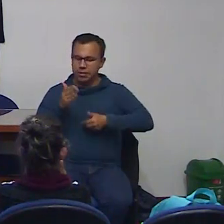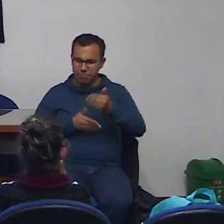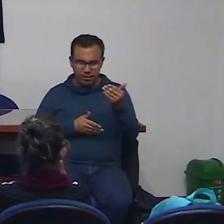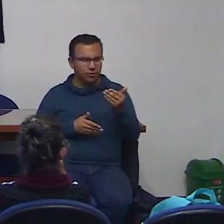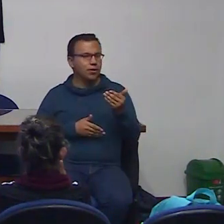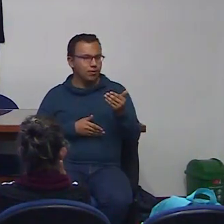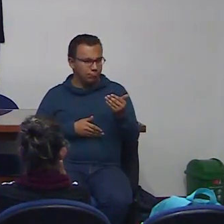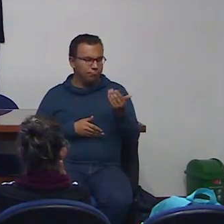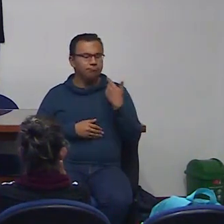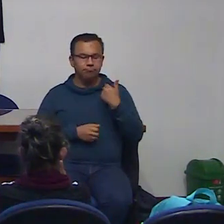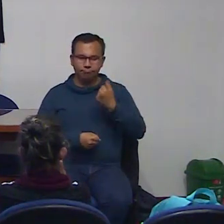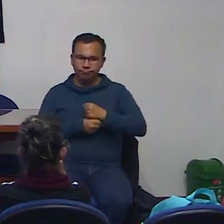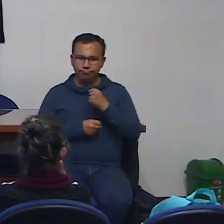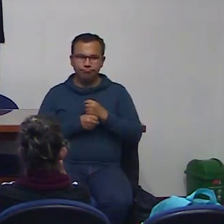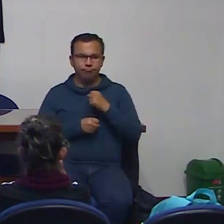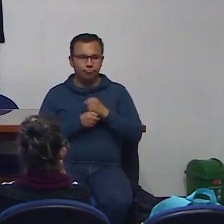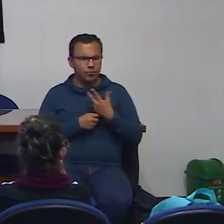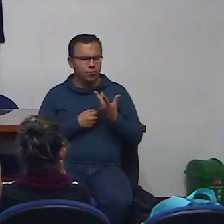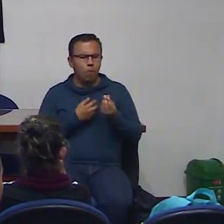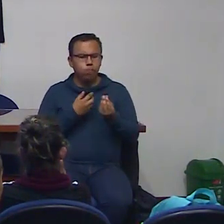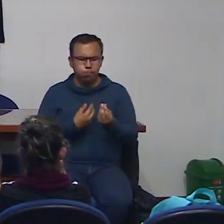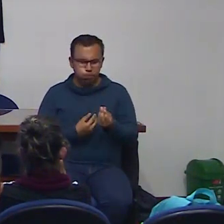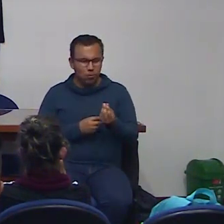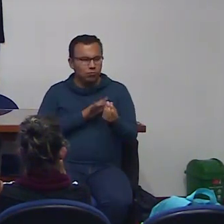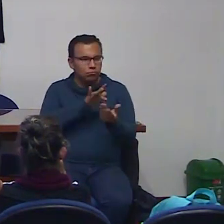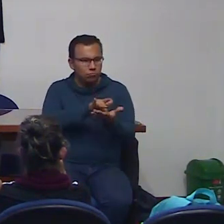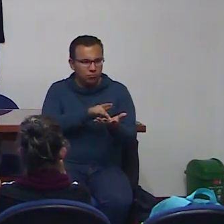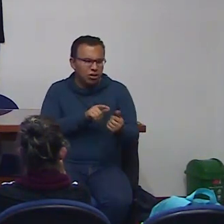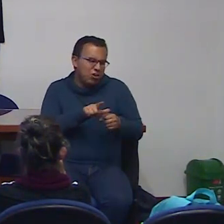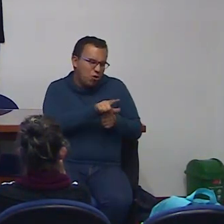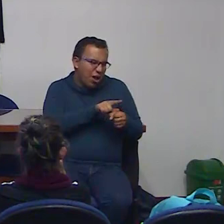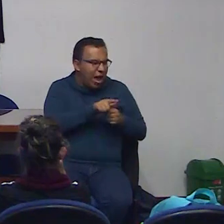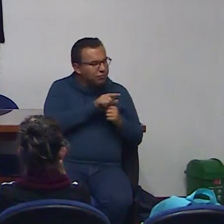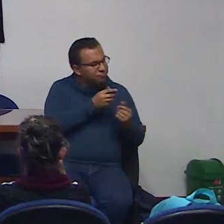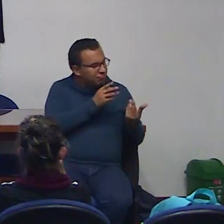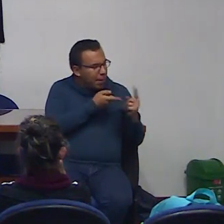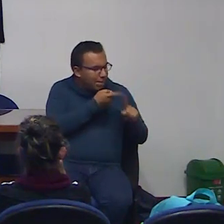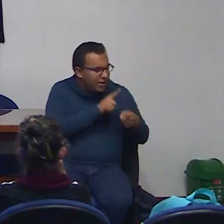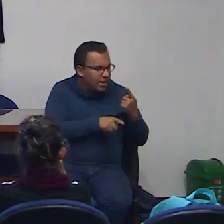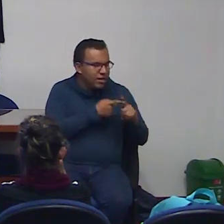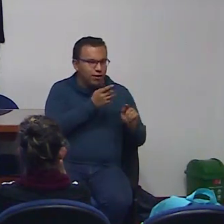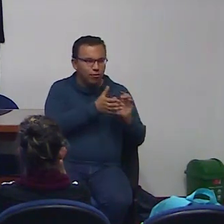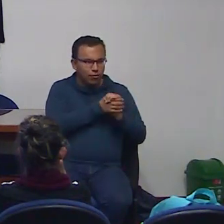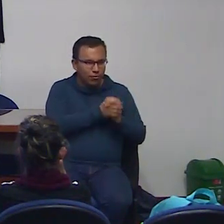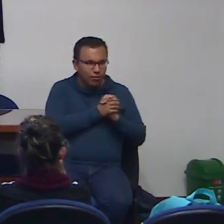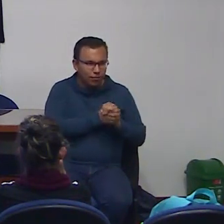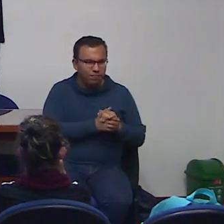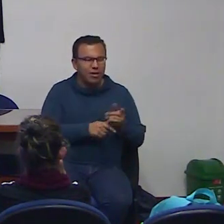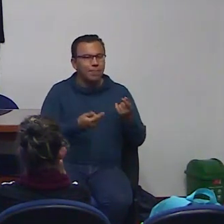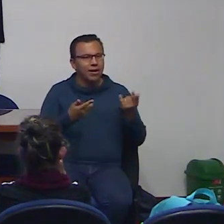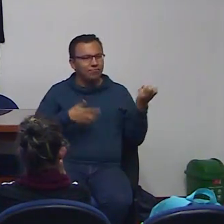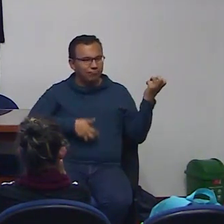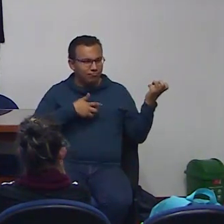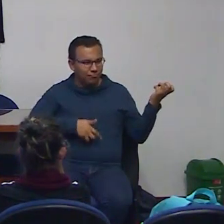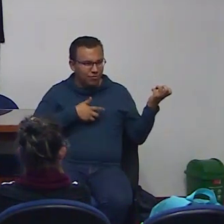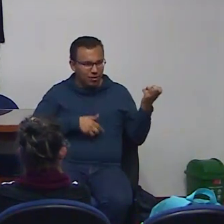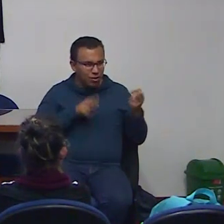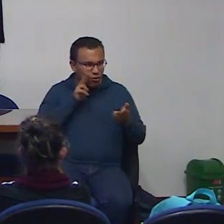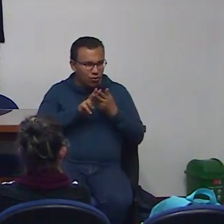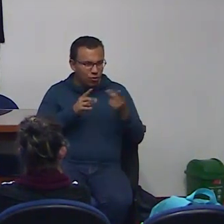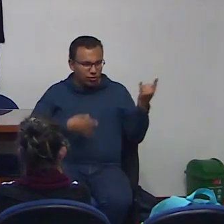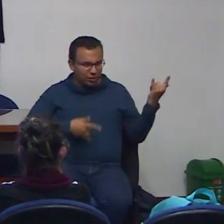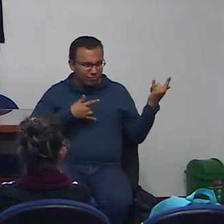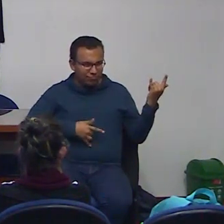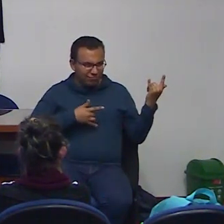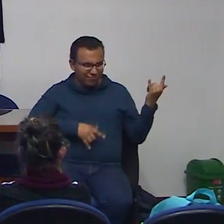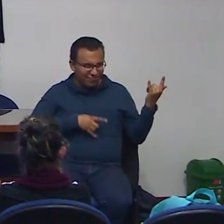a trabajar con diferentes agrupaciones a nivel local Sí he tocado en rocal Parque si conocen rocal parque el